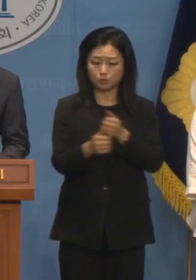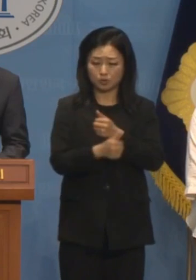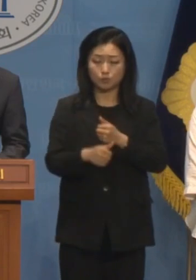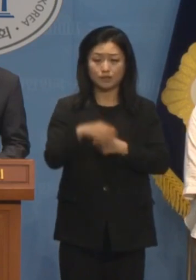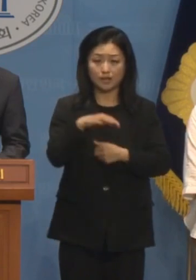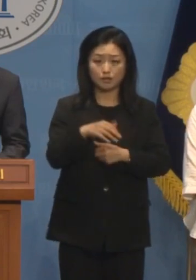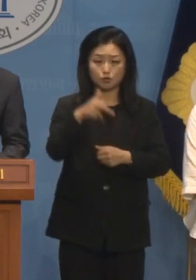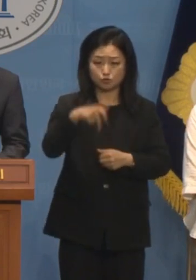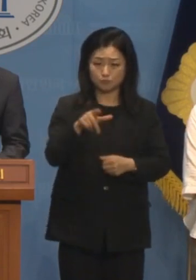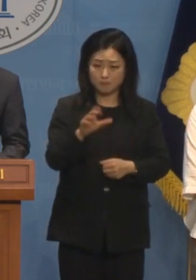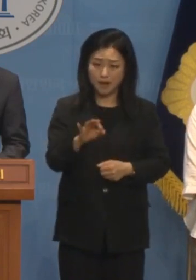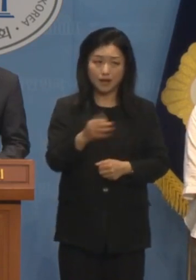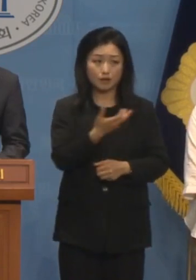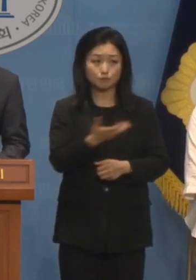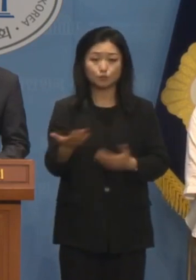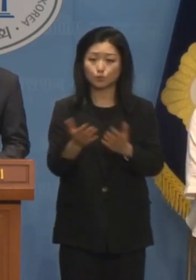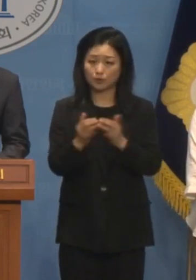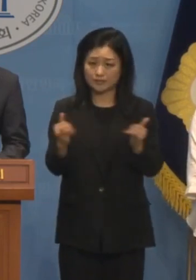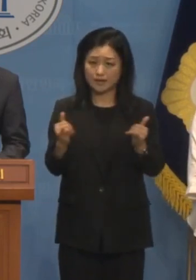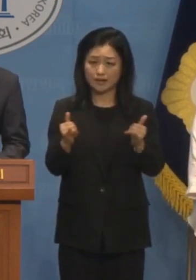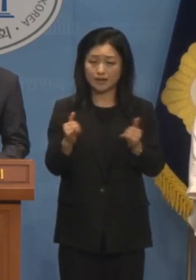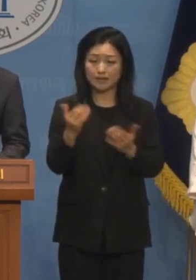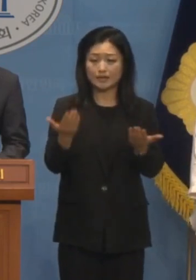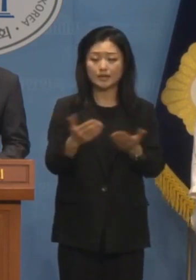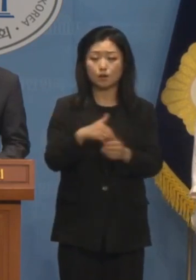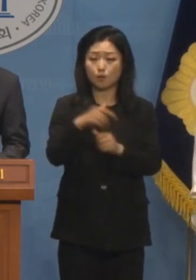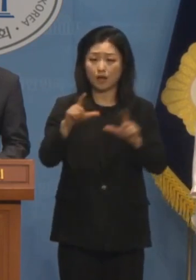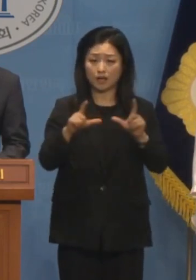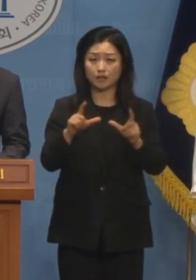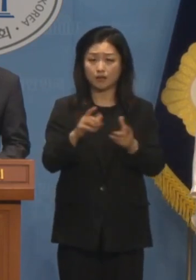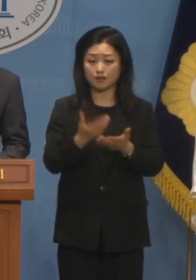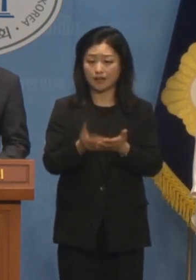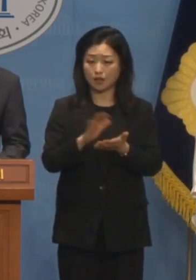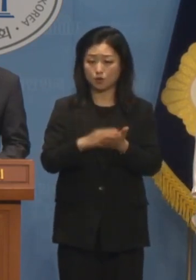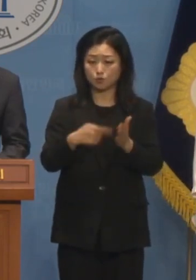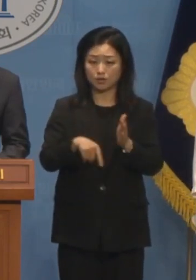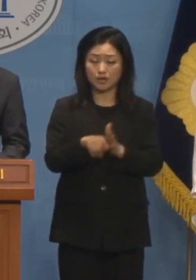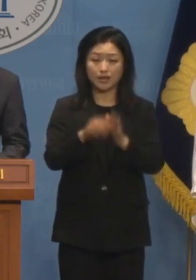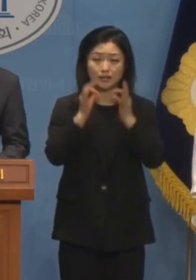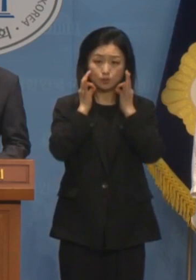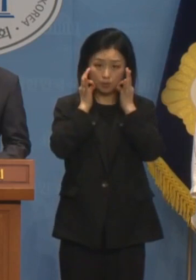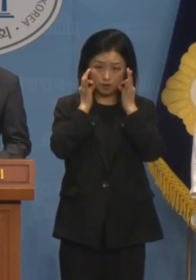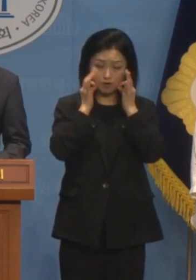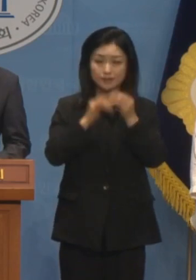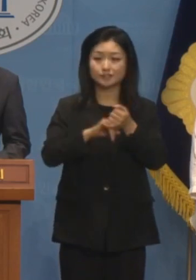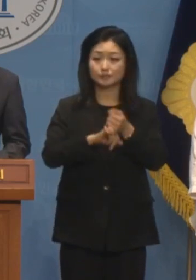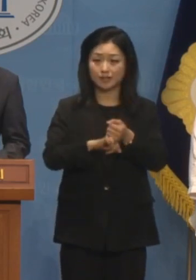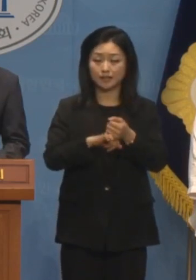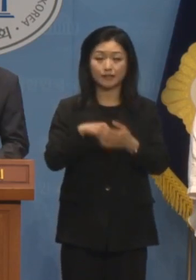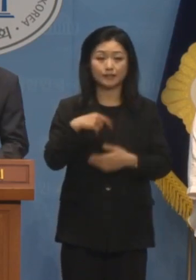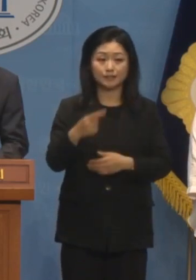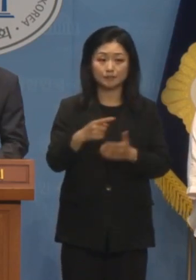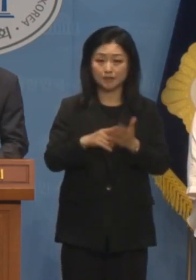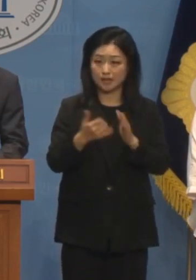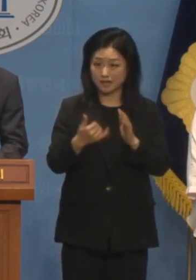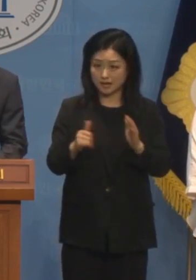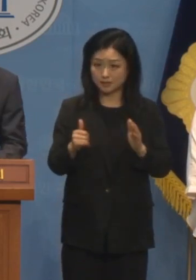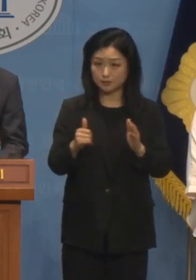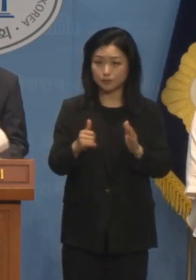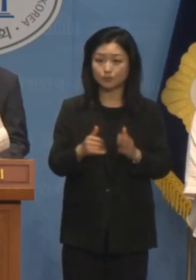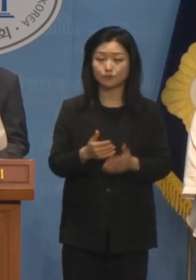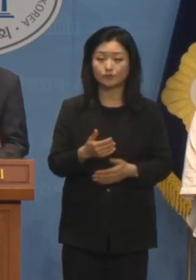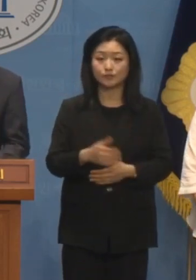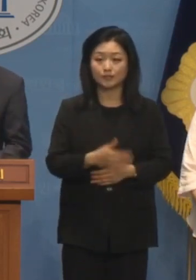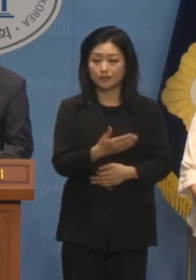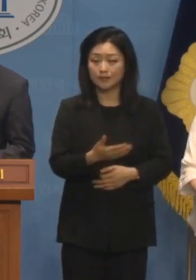쿠팡을 비롯한 물류 노동자들의 근무 환경 개선을 위한 모든 노력을 다하겠습니다. 이어서 유가족 두 분의 말씀을